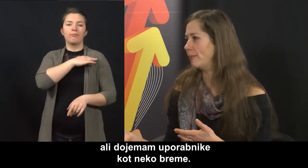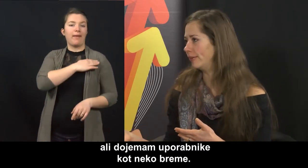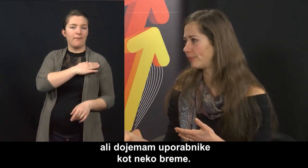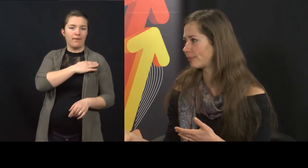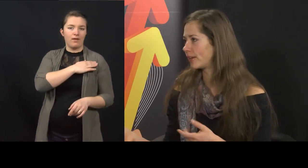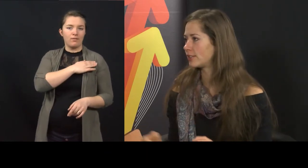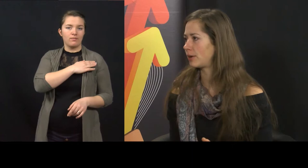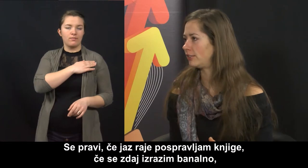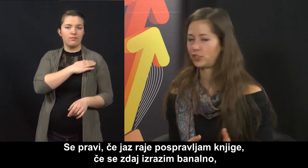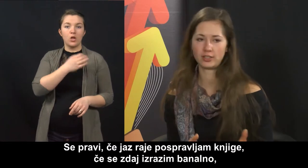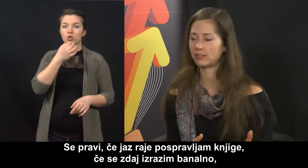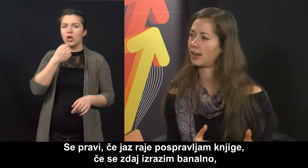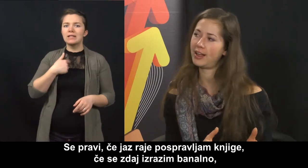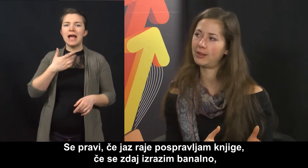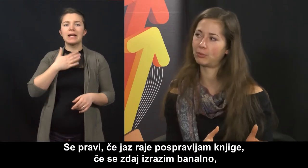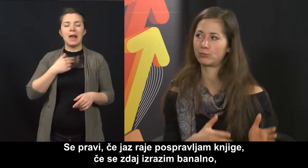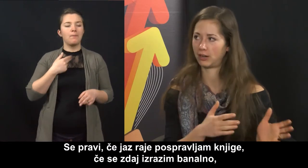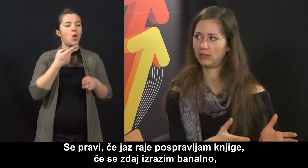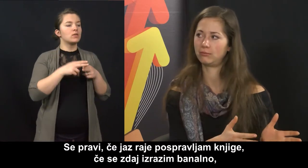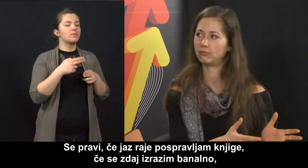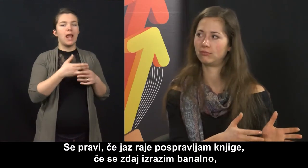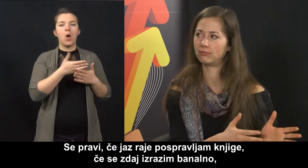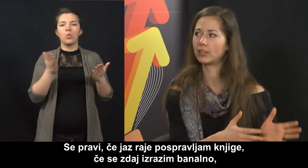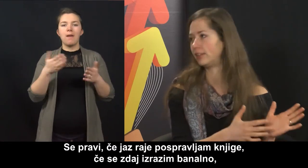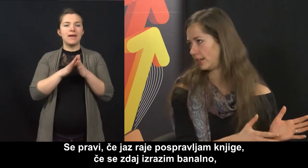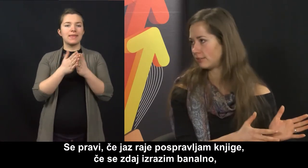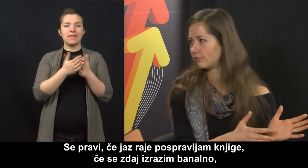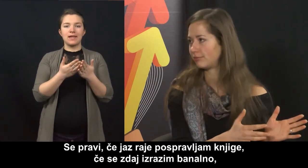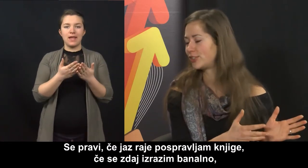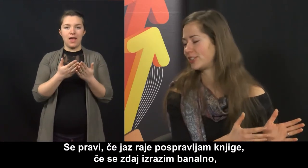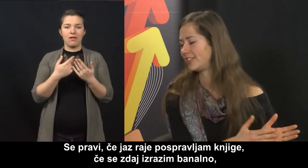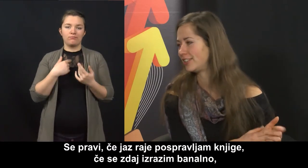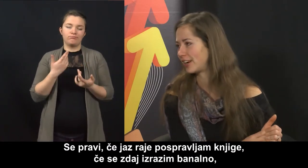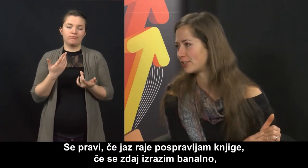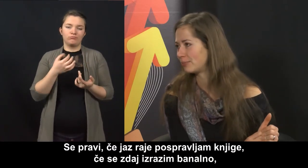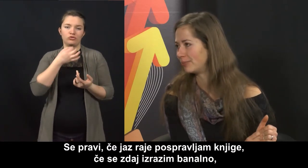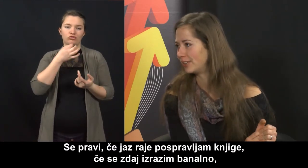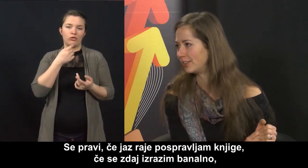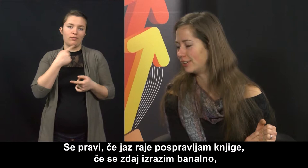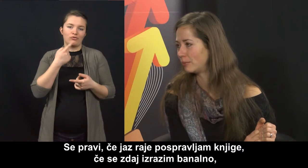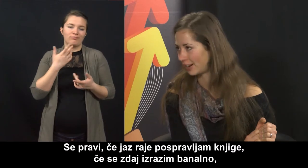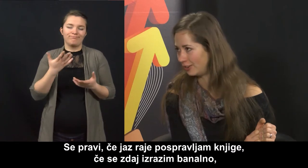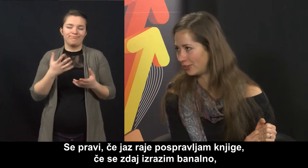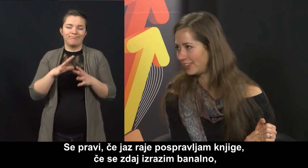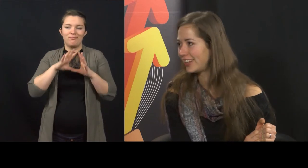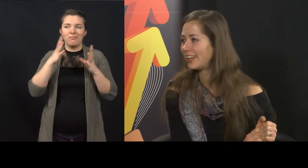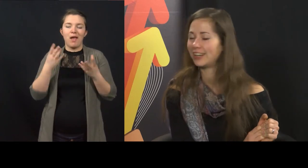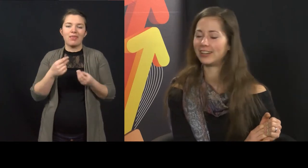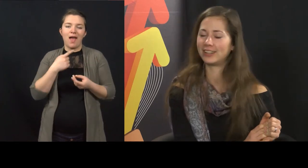neko breme. Se pravi, če jaz raje pospravljam knjige, če se zdaj izrazim